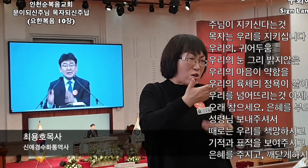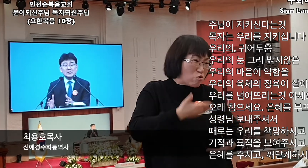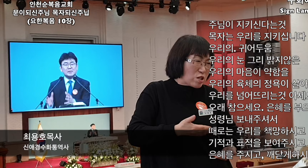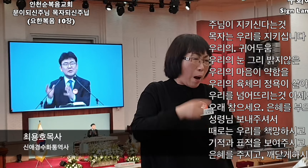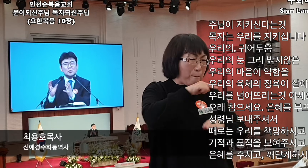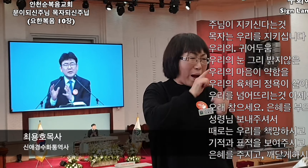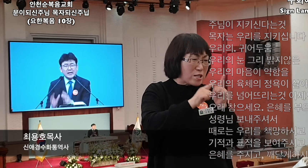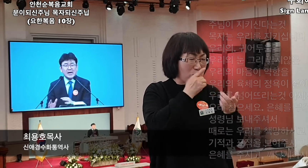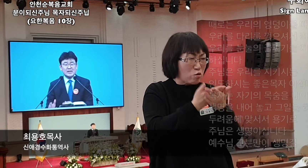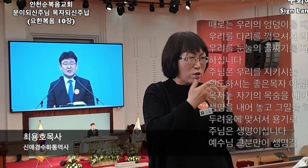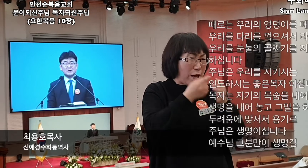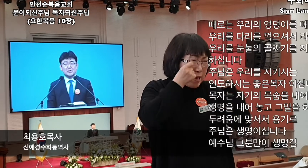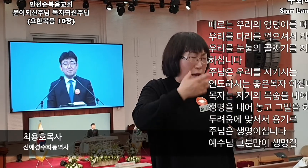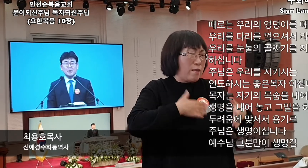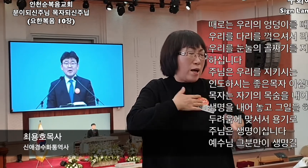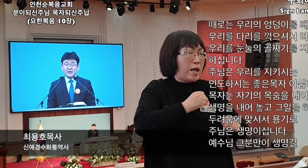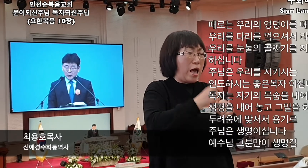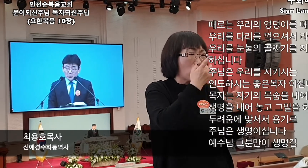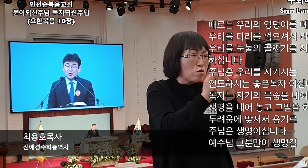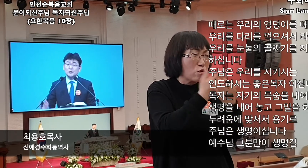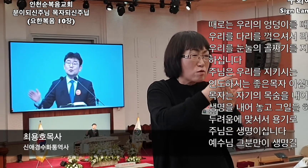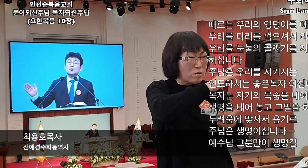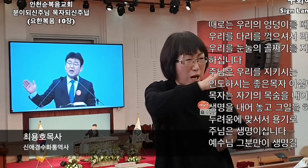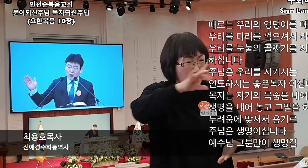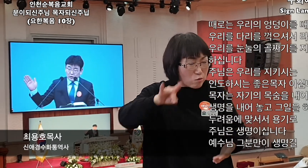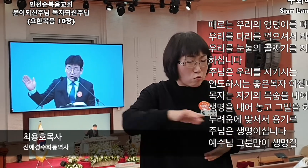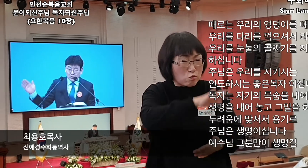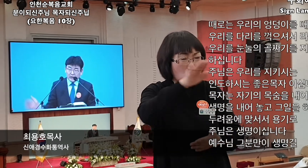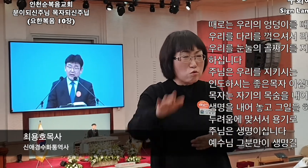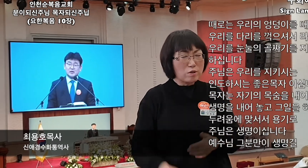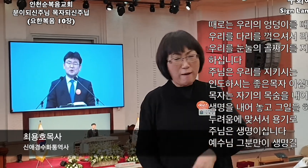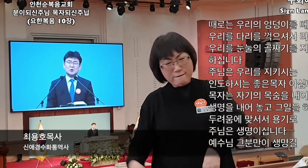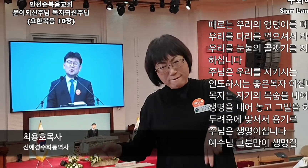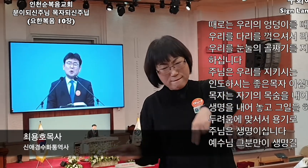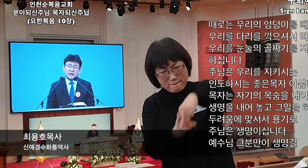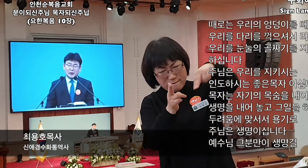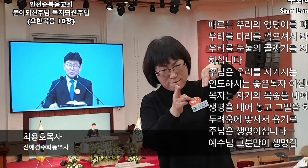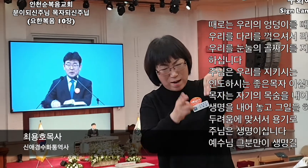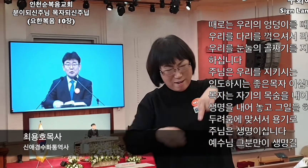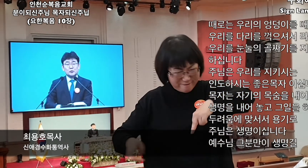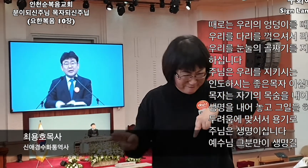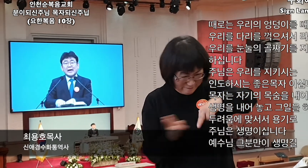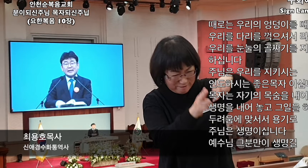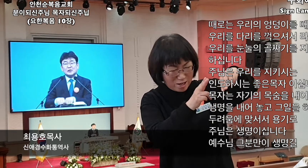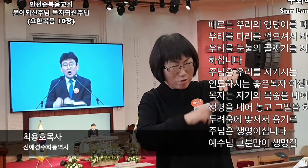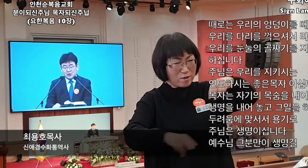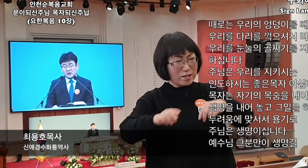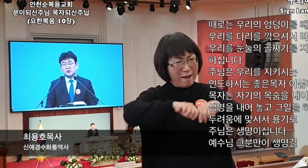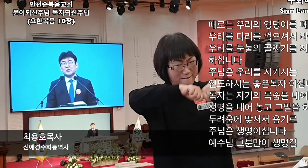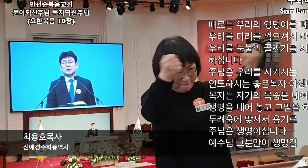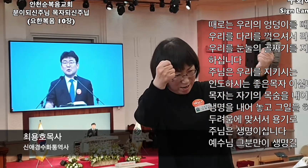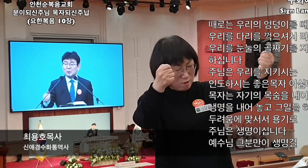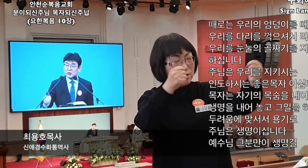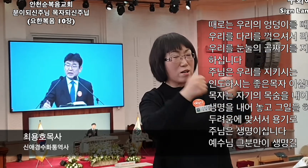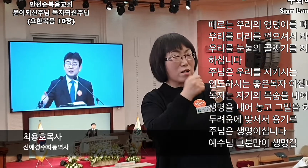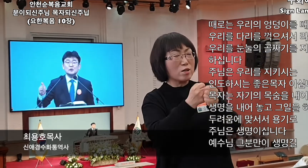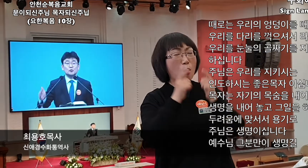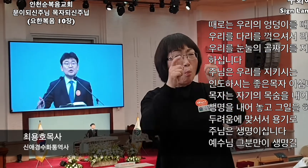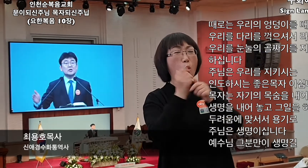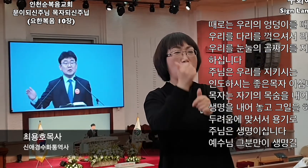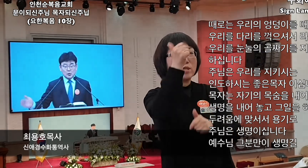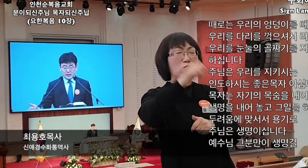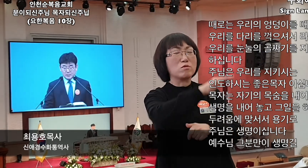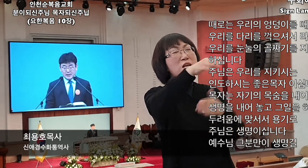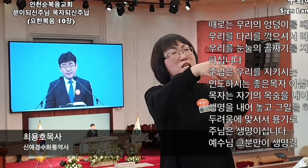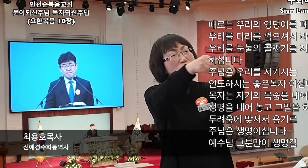또 말씀하시고 깨닫게 하셨어요. 때로는 우리의 엉덩이를 때리시고 또 때로는 우리의 다리를 꺾으셔서라도 목자는